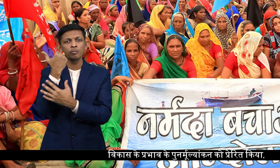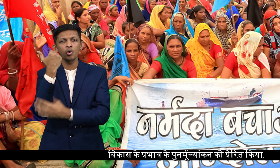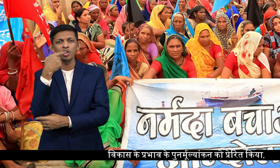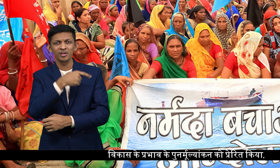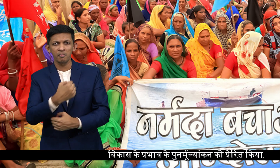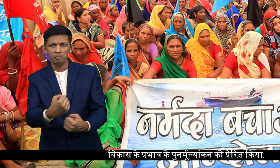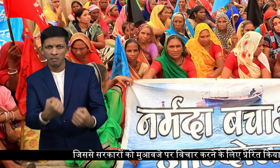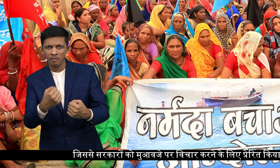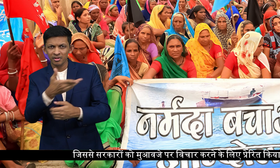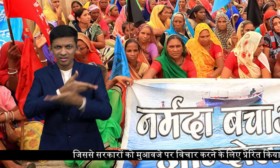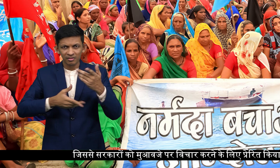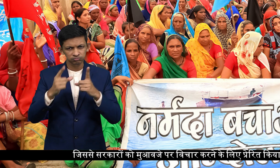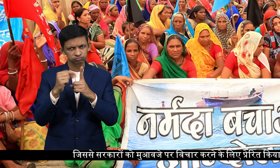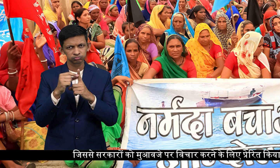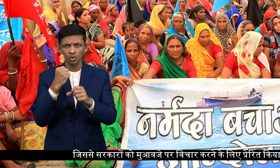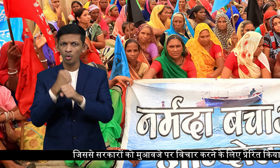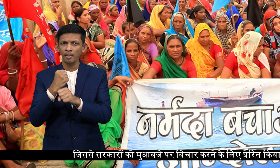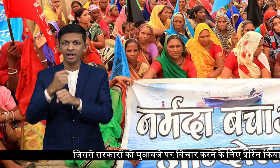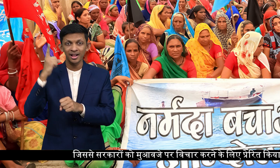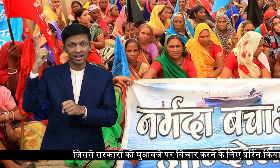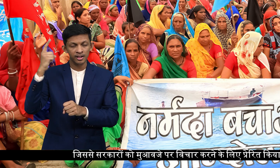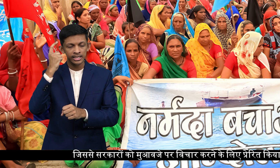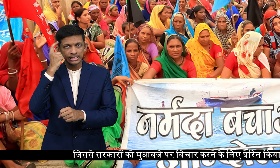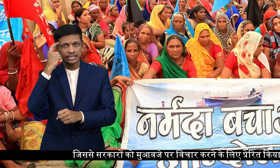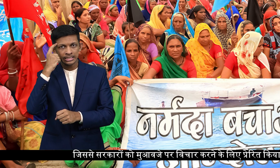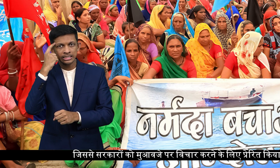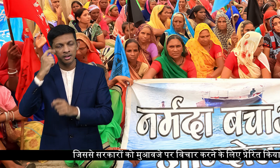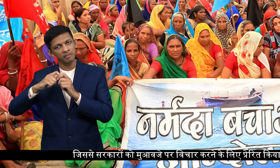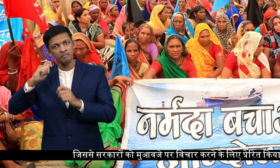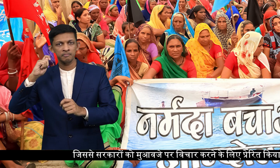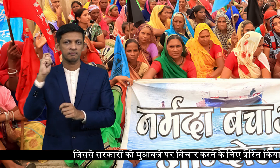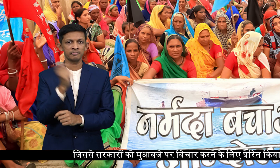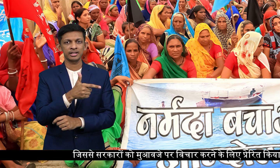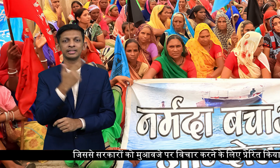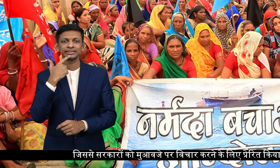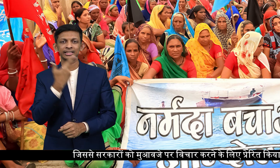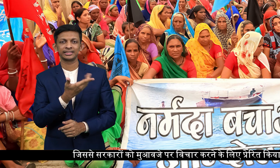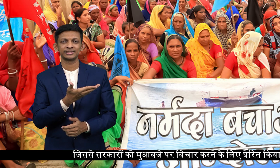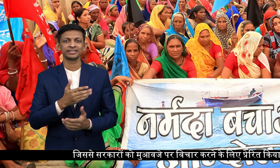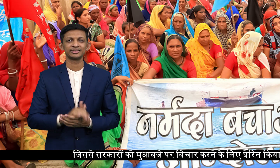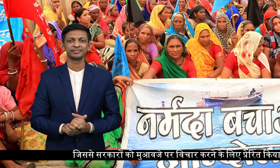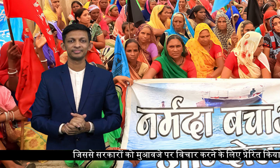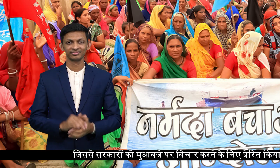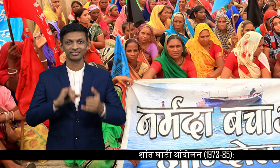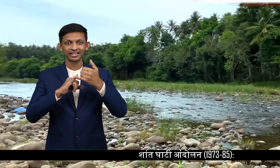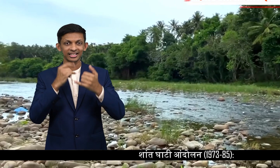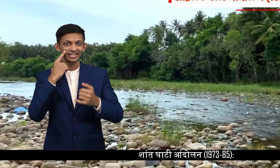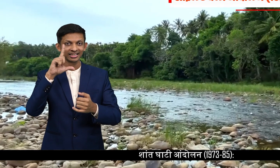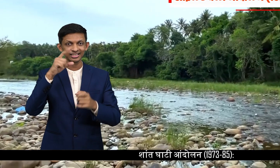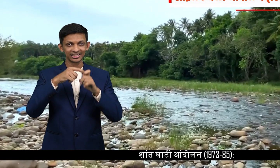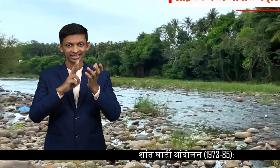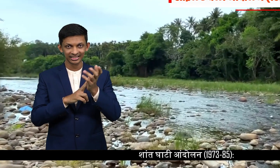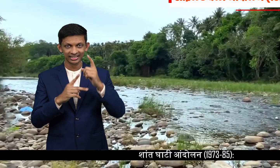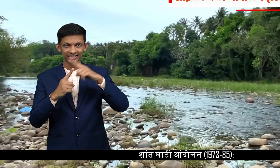को प्रेरित किया, जिससे सरकारों को मुआवजे पर विचार करने के लिए प्रेरित किया गया।